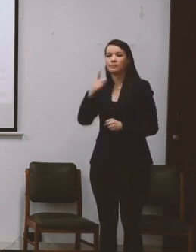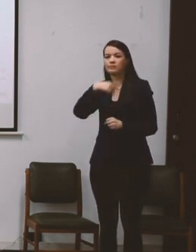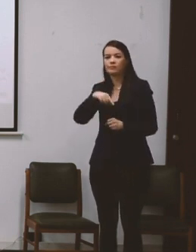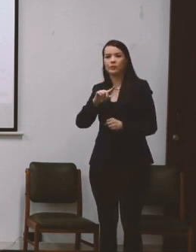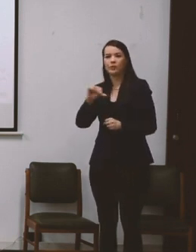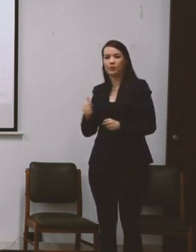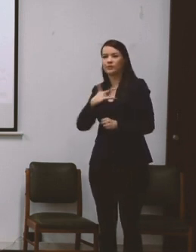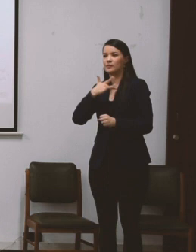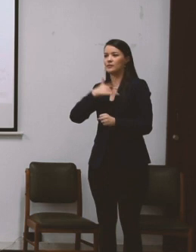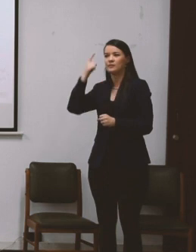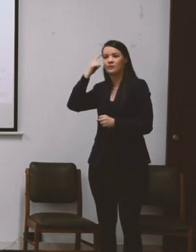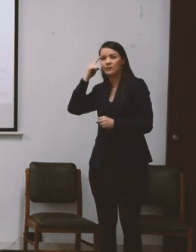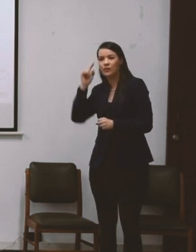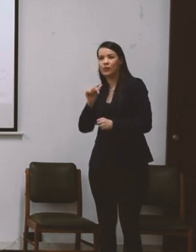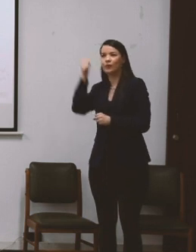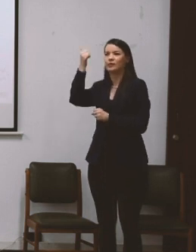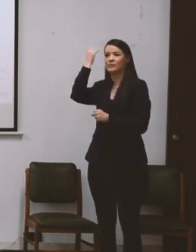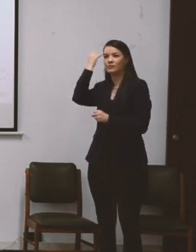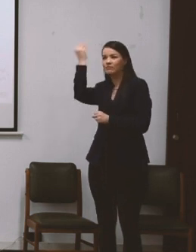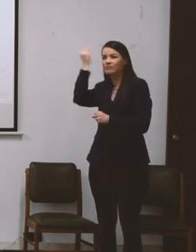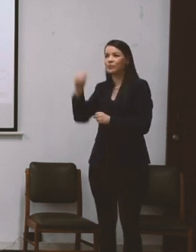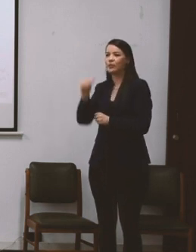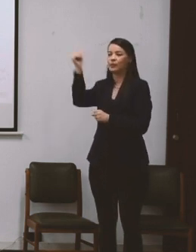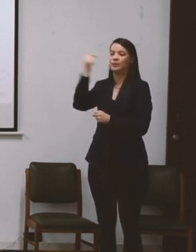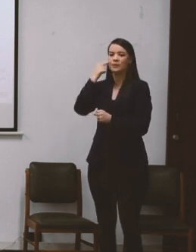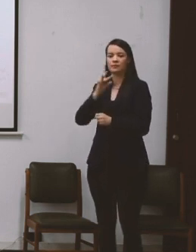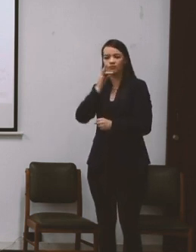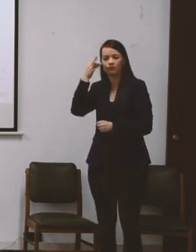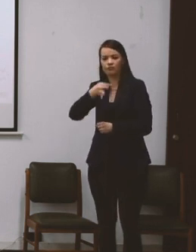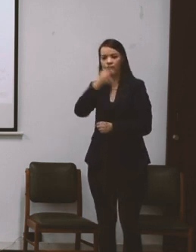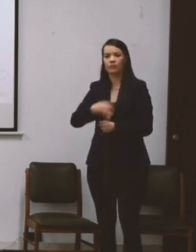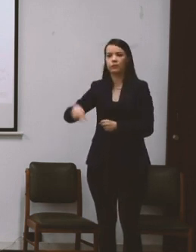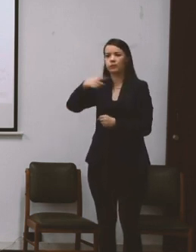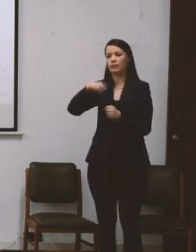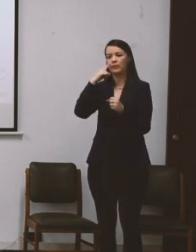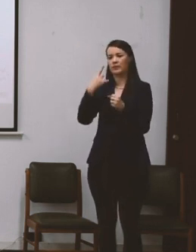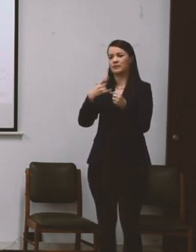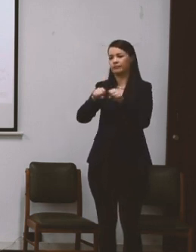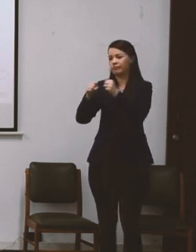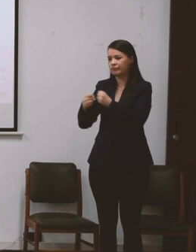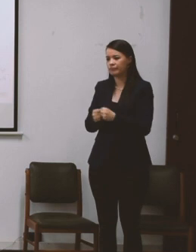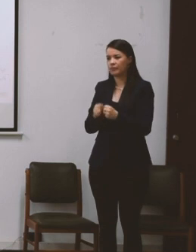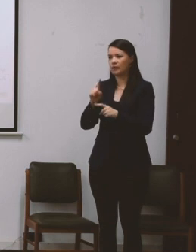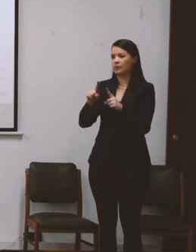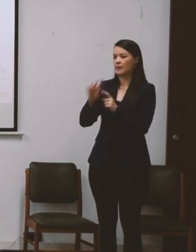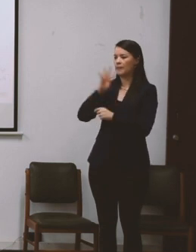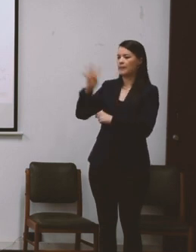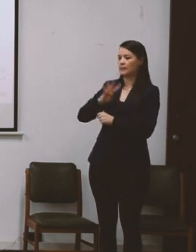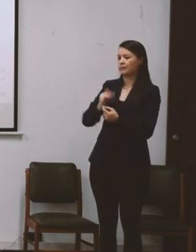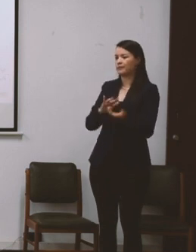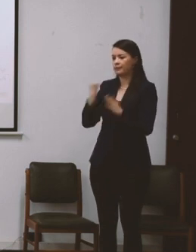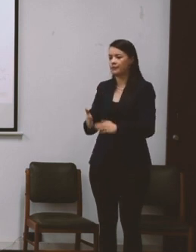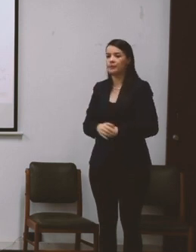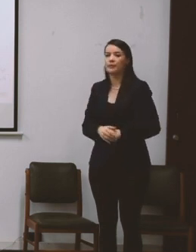otros sentires, pensares y haceres, a denunciar las negligencias estructurales que nos dan muerte o nos dejan morir, es decir,